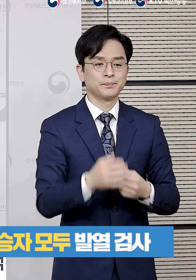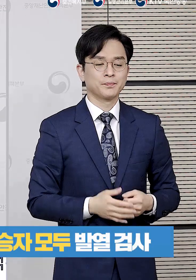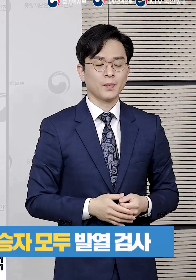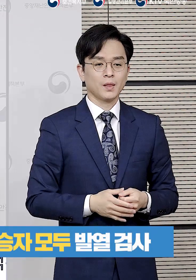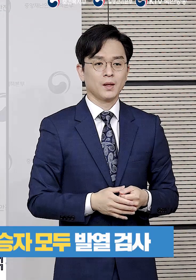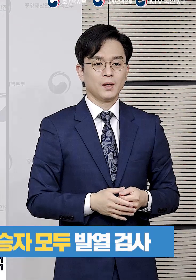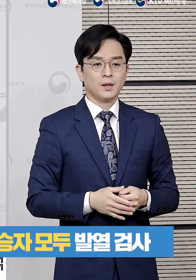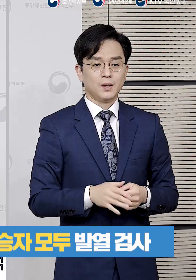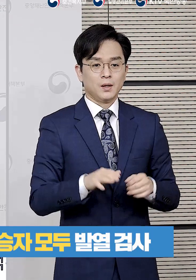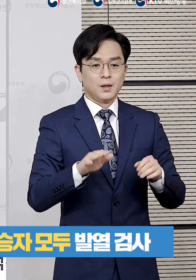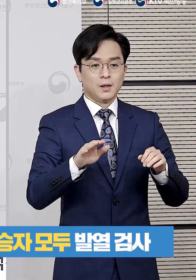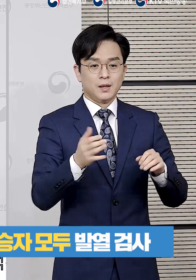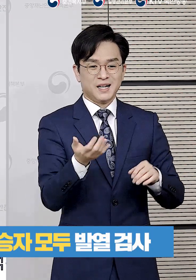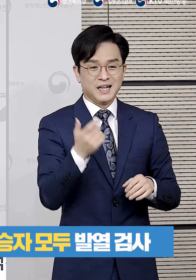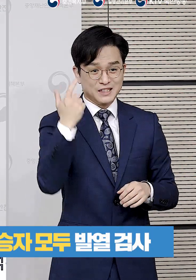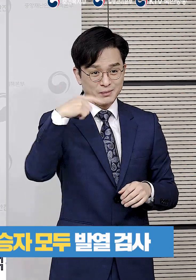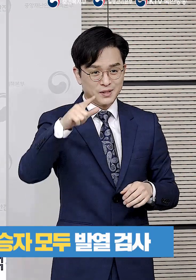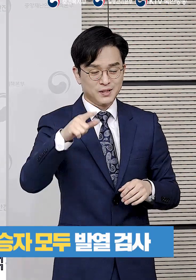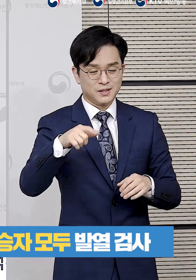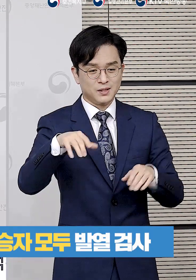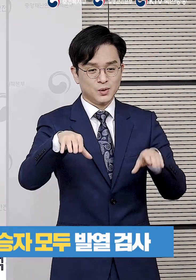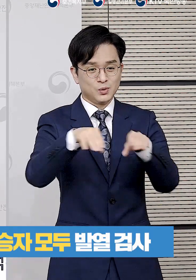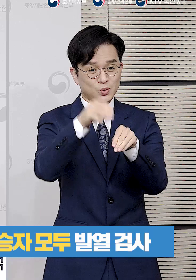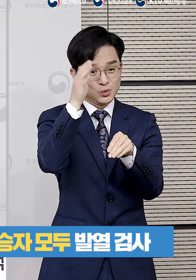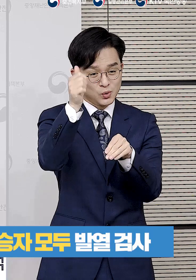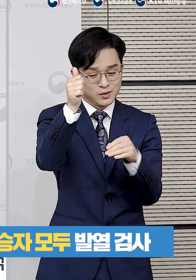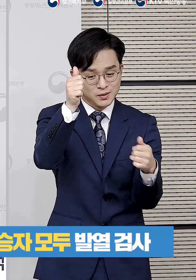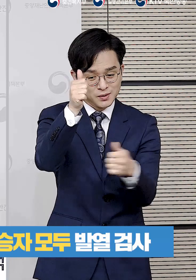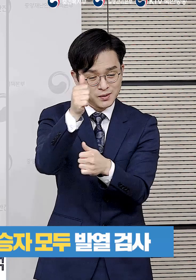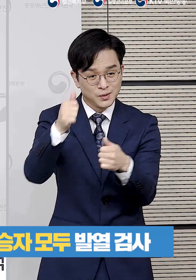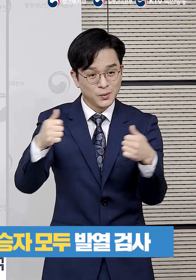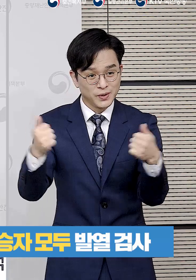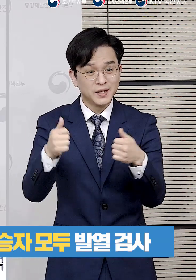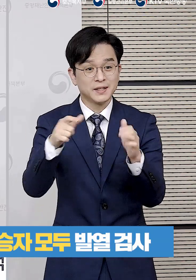지금 오늘 오전에 중대본 회의에서